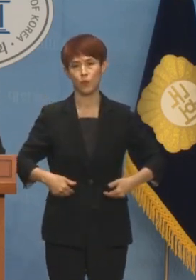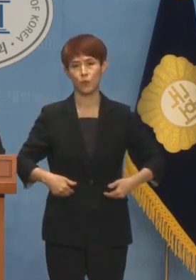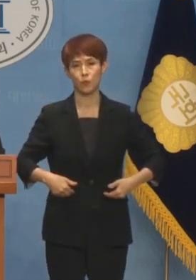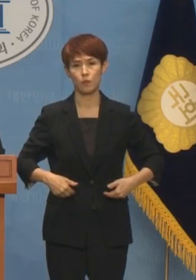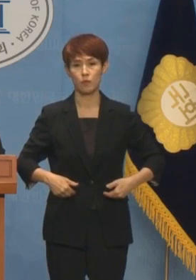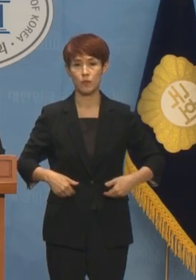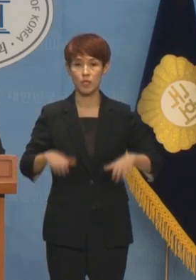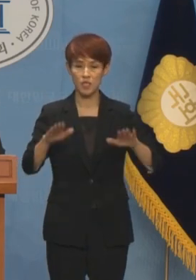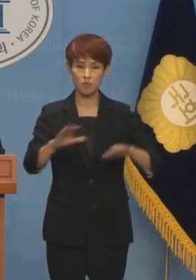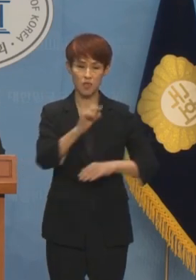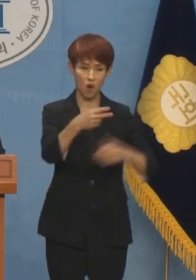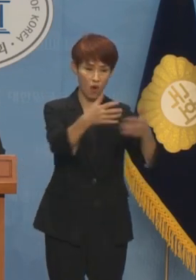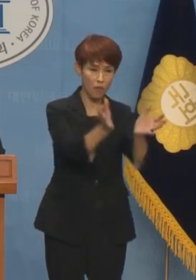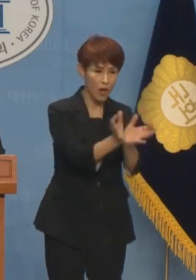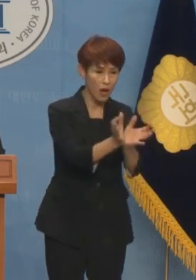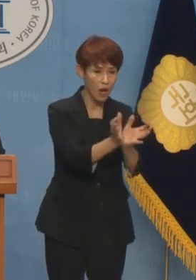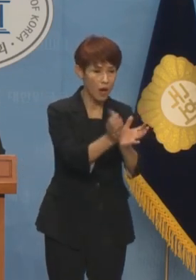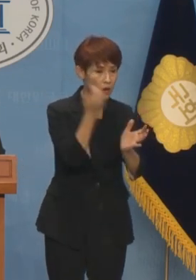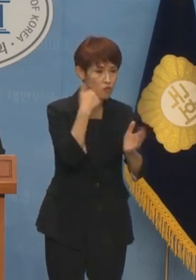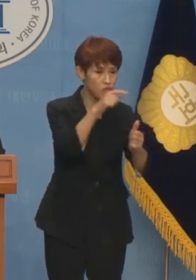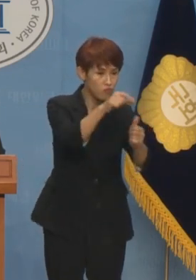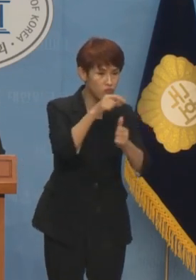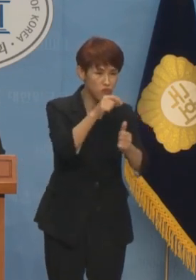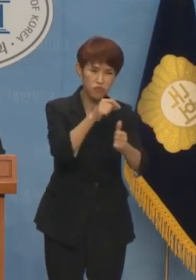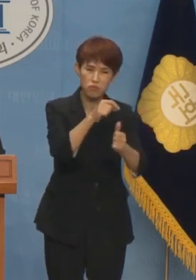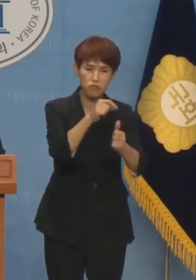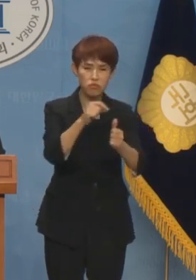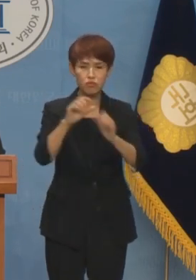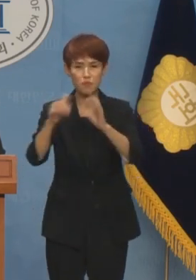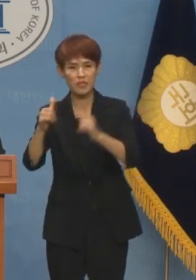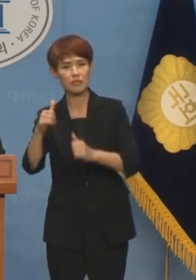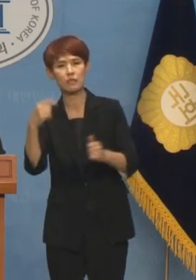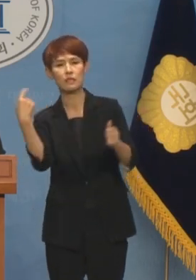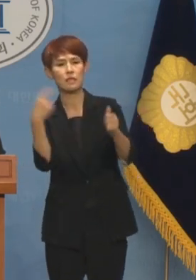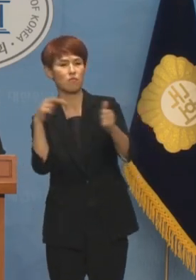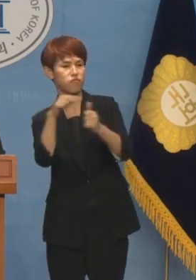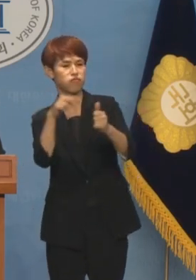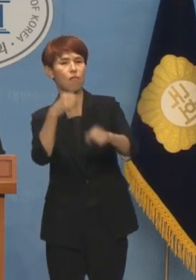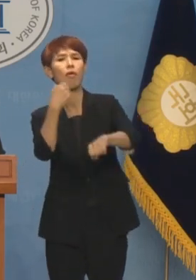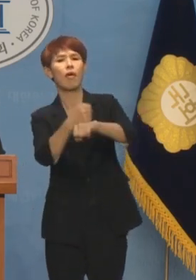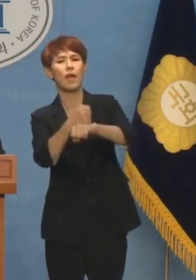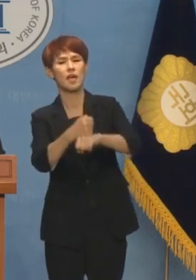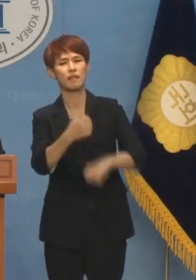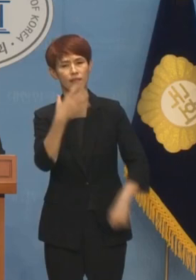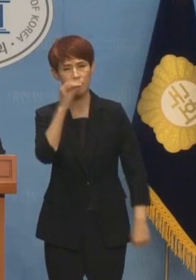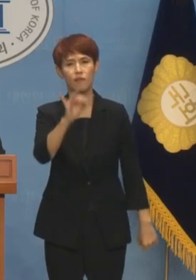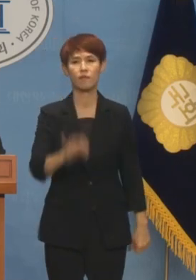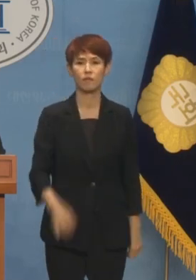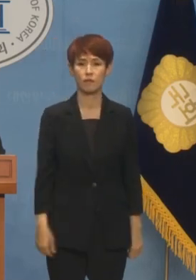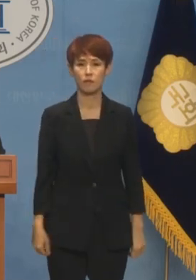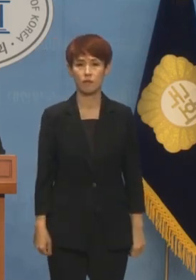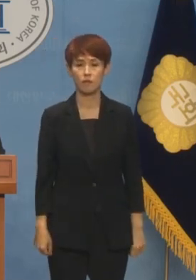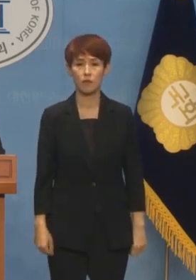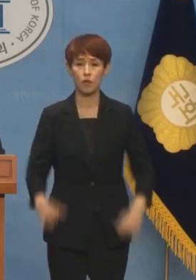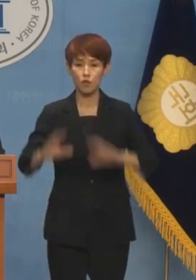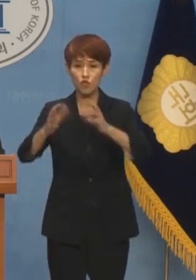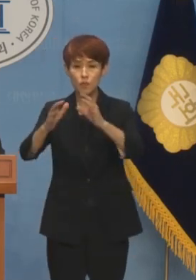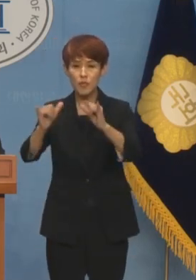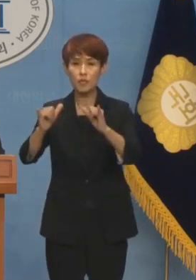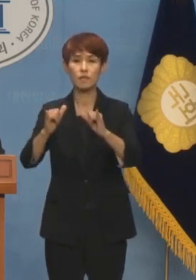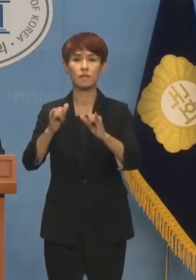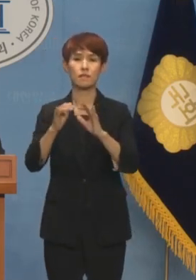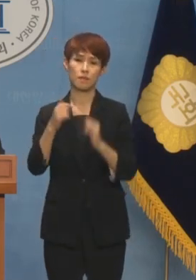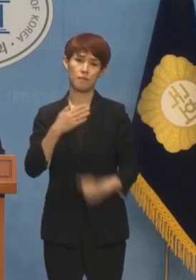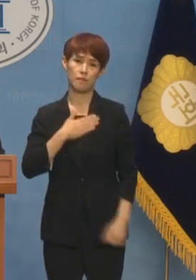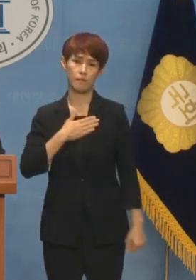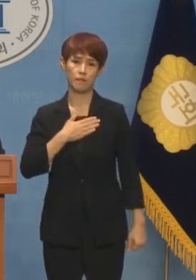현재로선 여당의 그 누구를 인선해도 국민의 비판을 비껴나가지 못합니다. 국민의 한